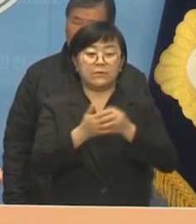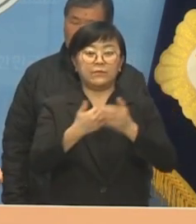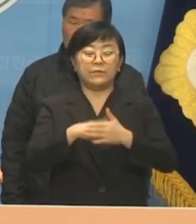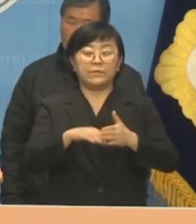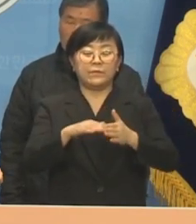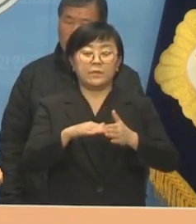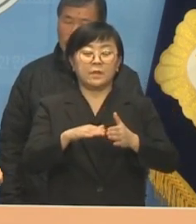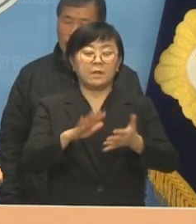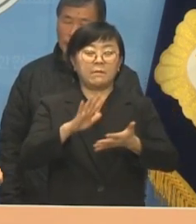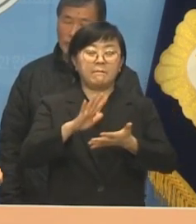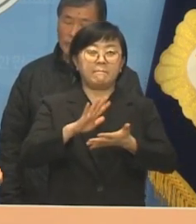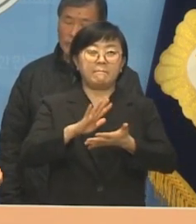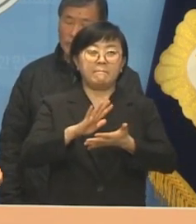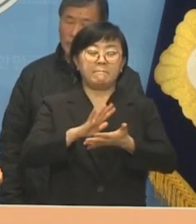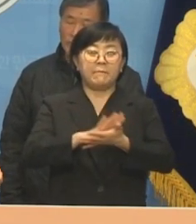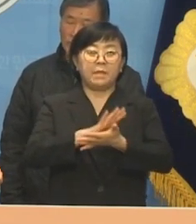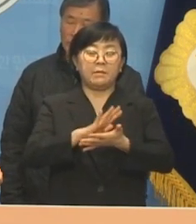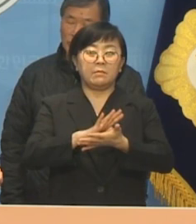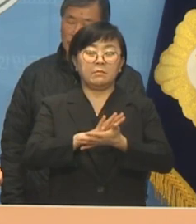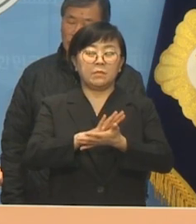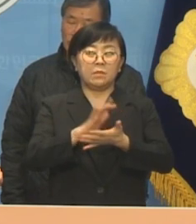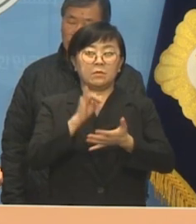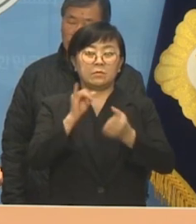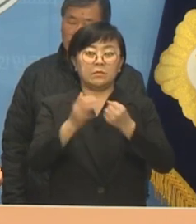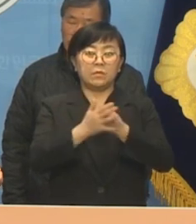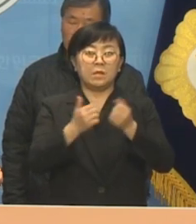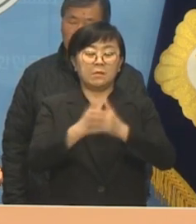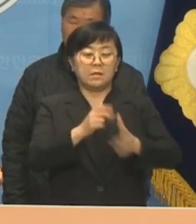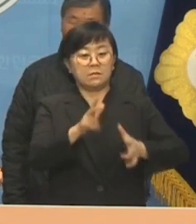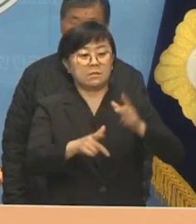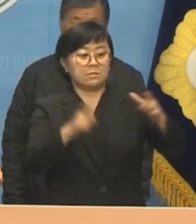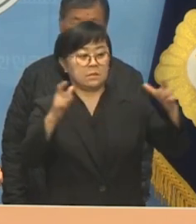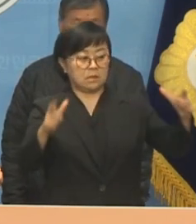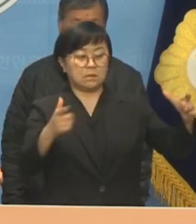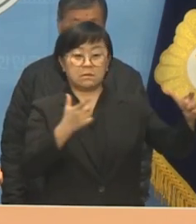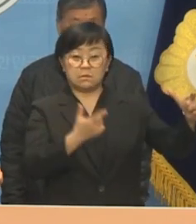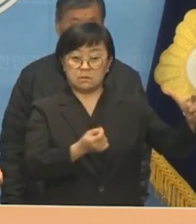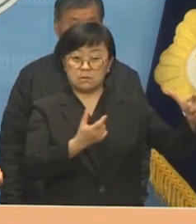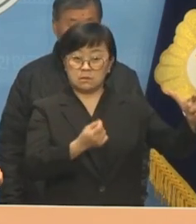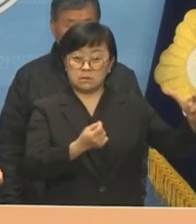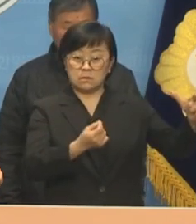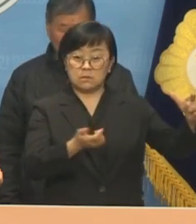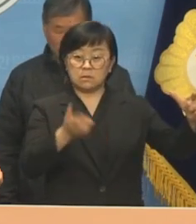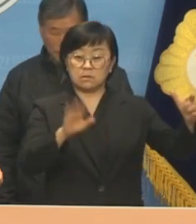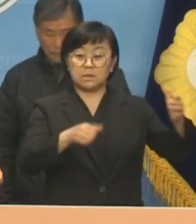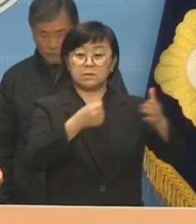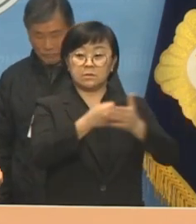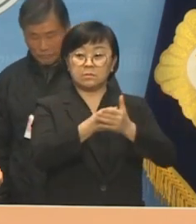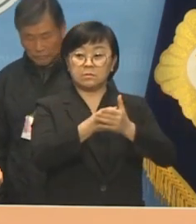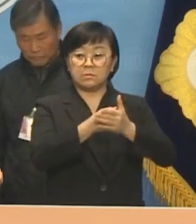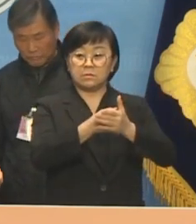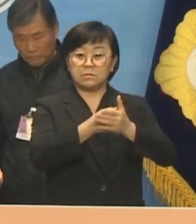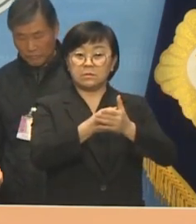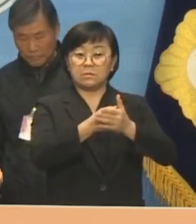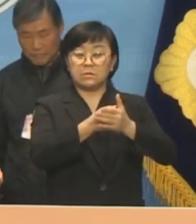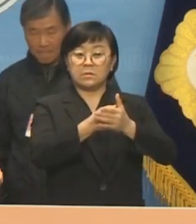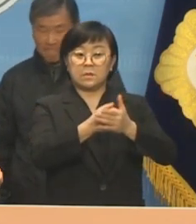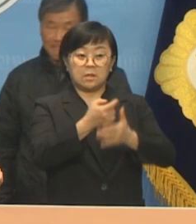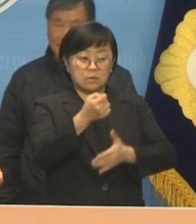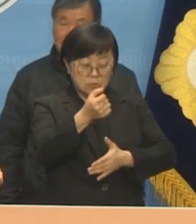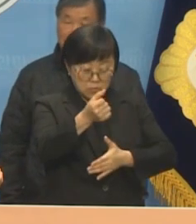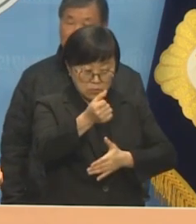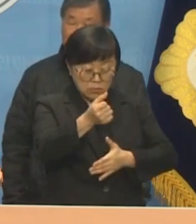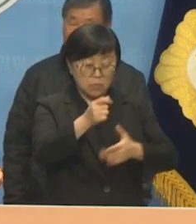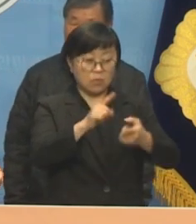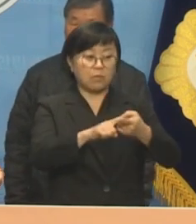사실상 페이퍼 컴퍼니입니다. 처음에는 일반 산업단지인 것처럼 지정을 해서 소규모